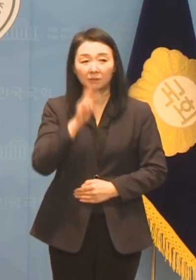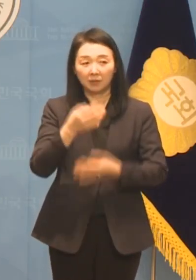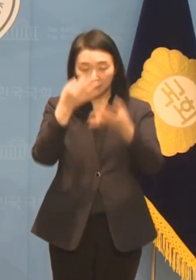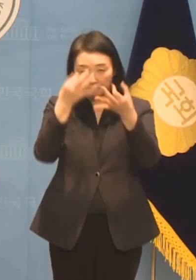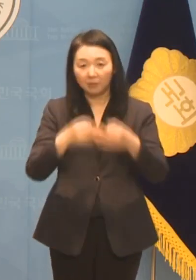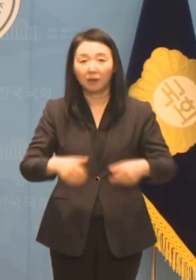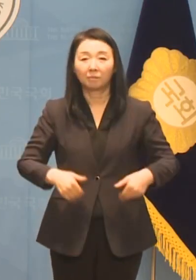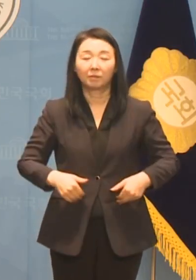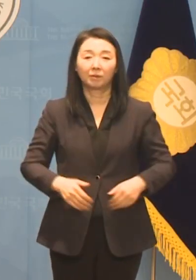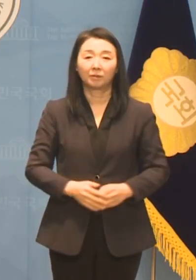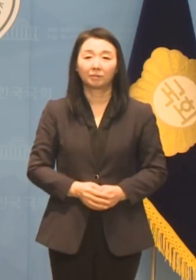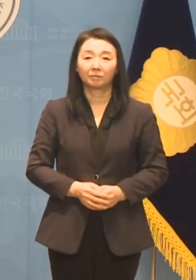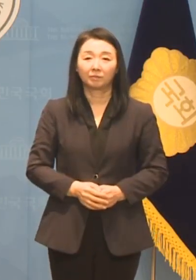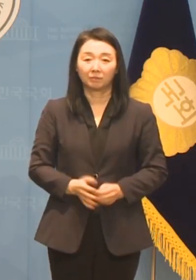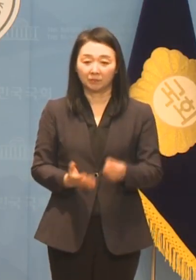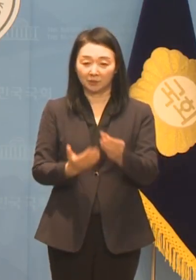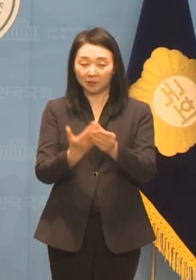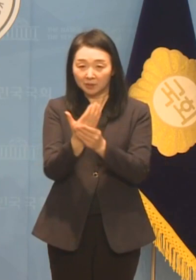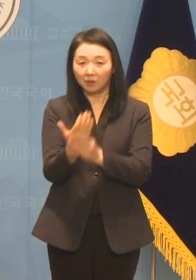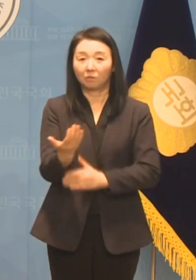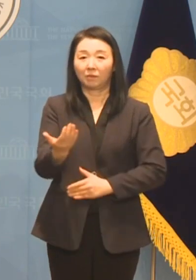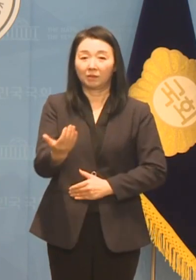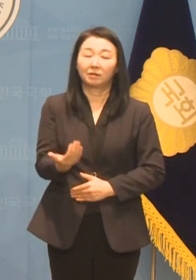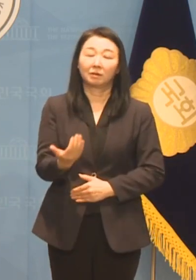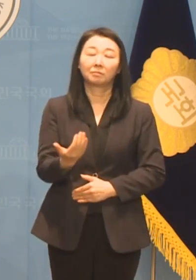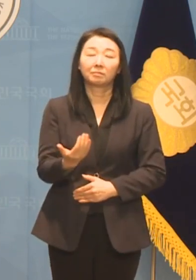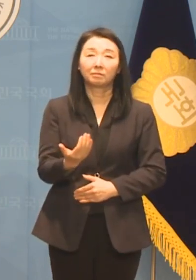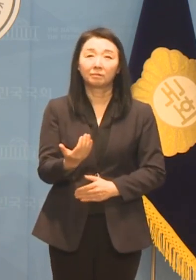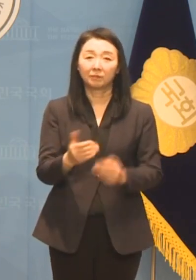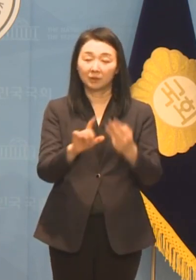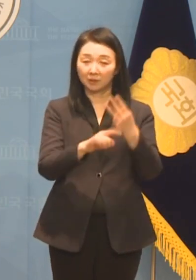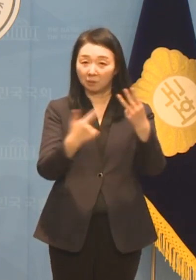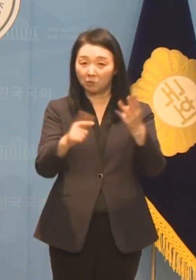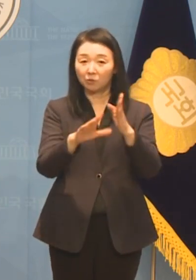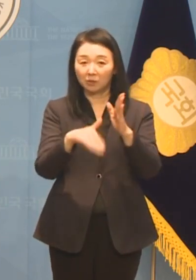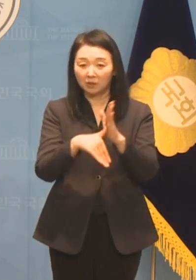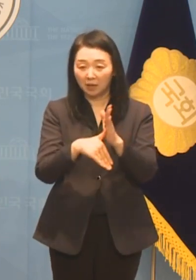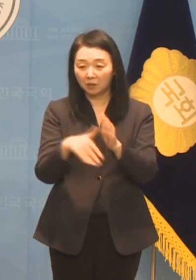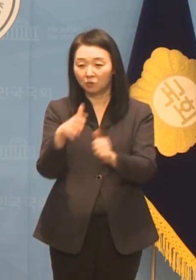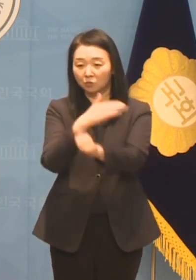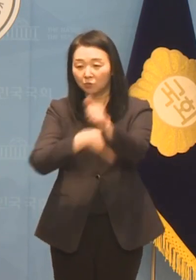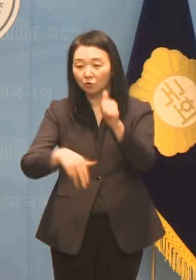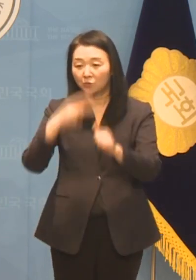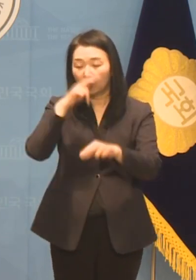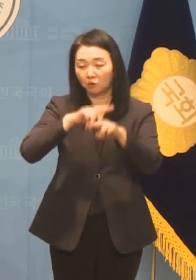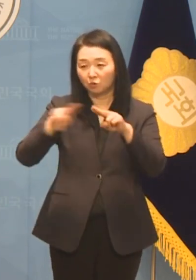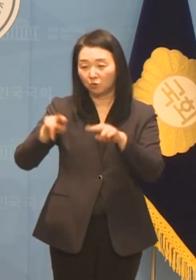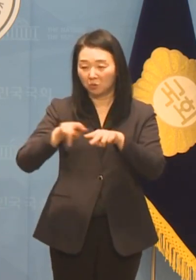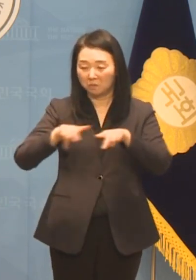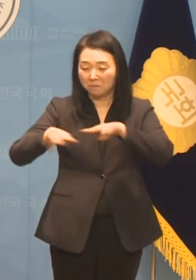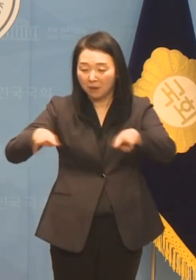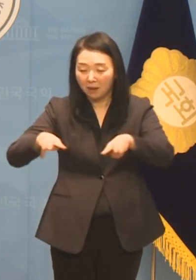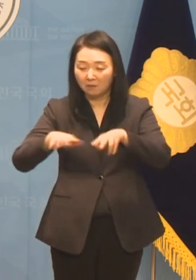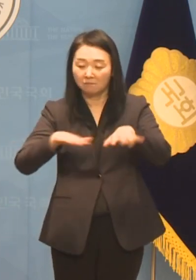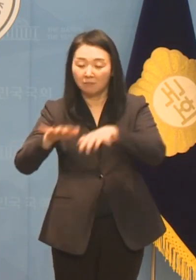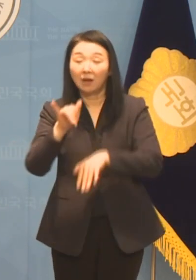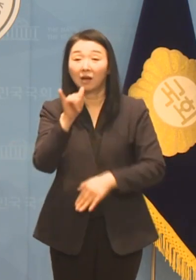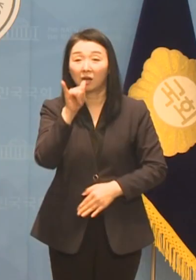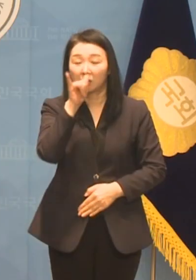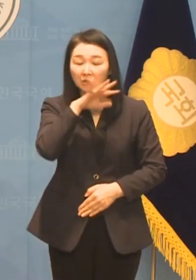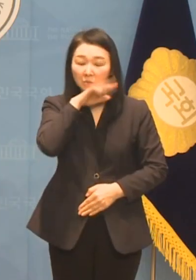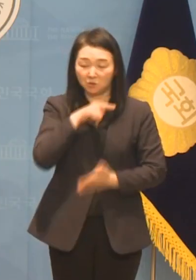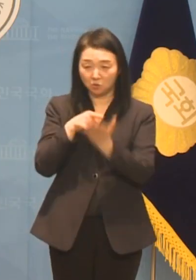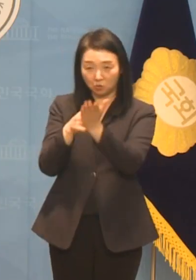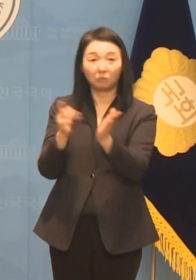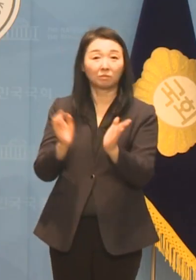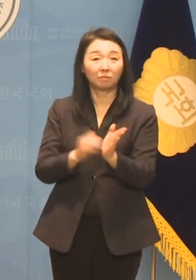합니다. 사고 발생 전 지난 6일 인근 주유소에서 균열 현상 등 이상 징후로 민원이